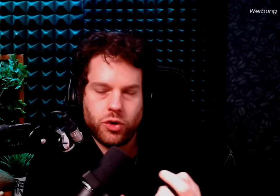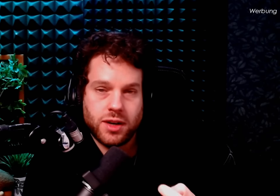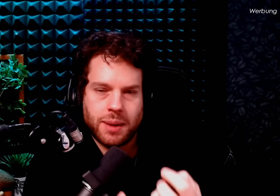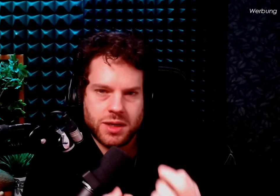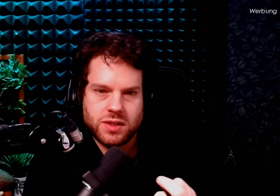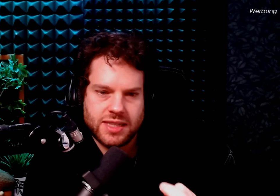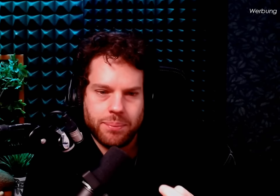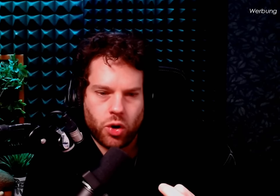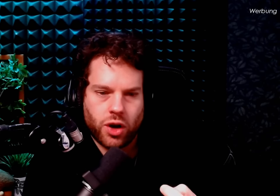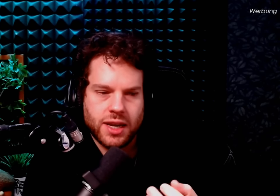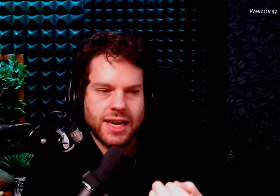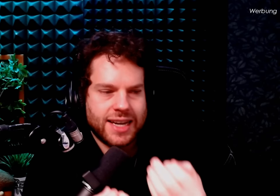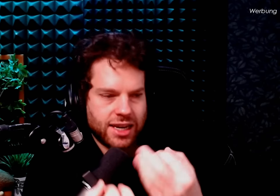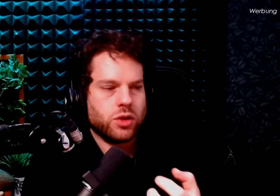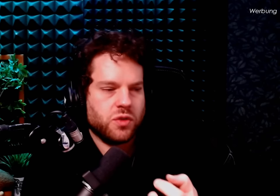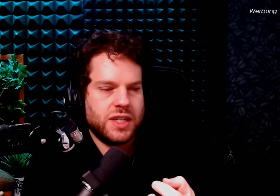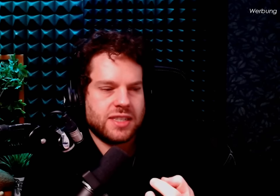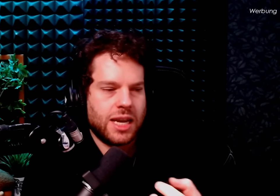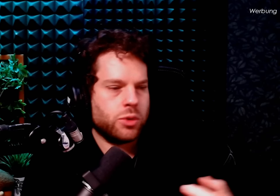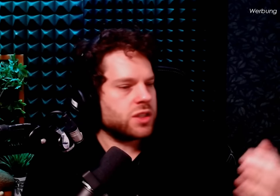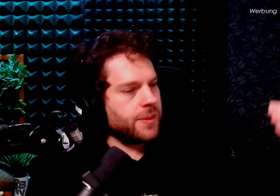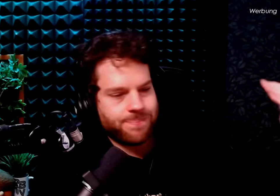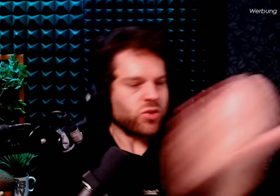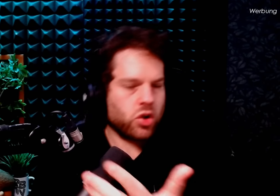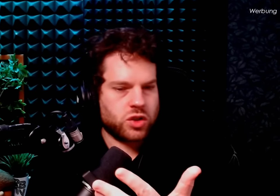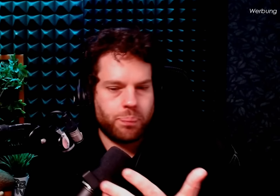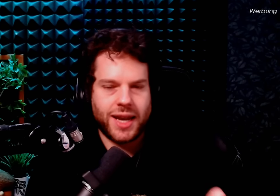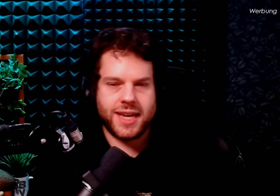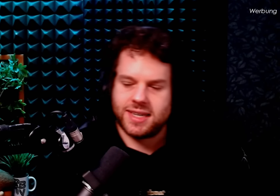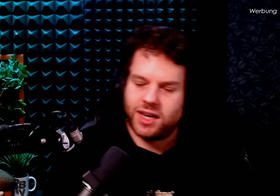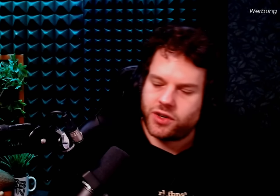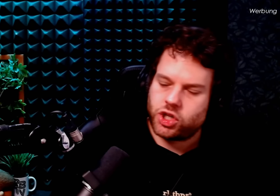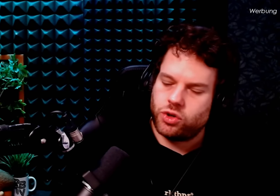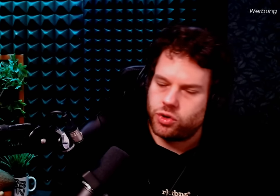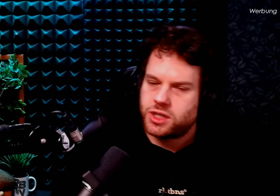gefunden haben, die zusammengehören. Genauso wie es sein muss. Und so baller ich da einfach schön durch.